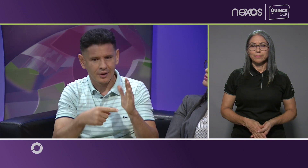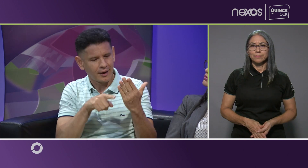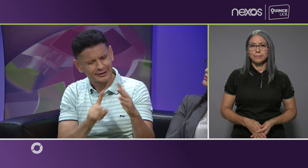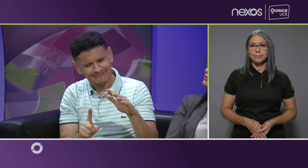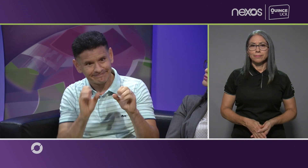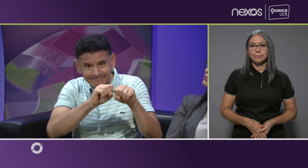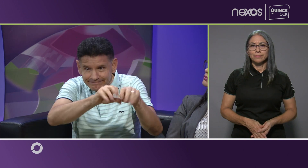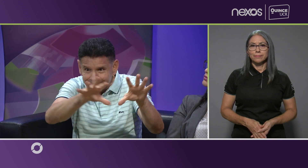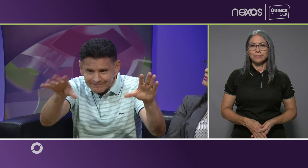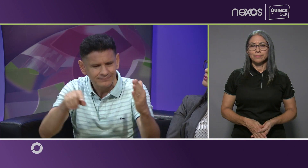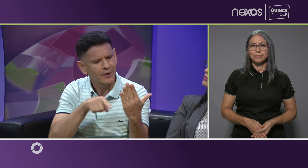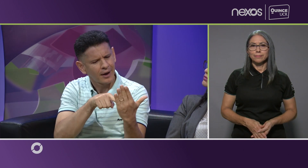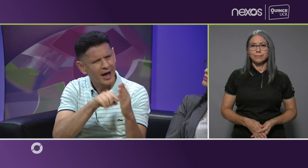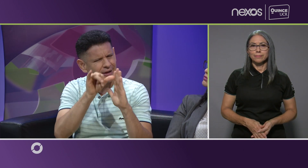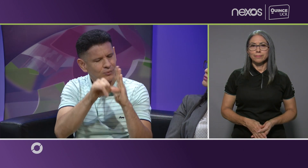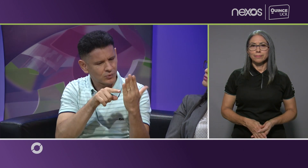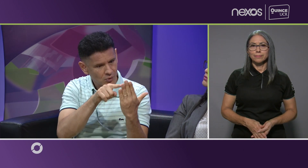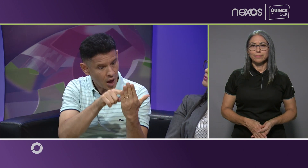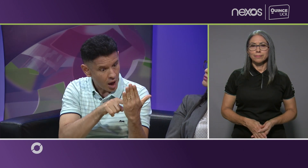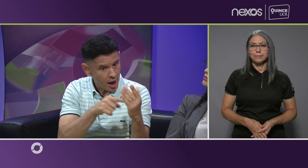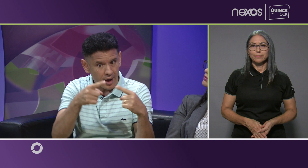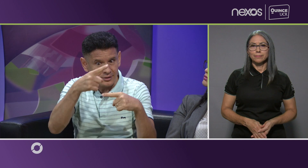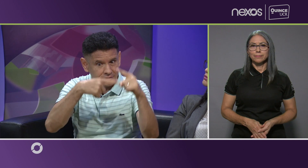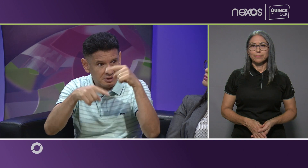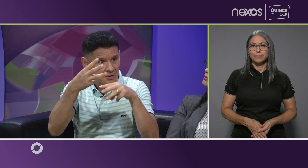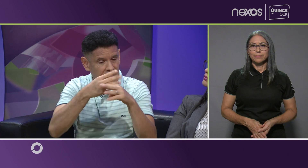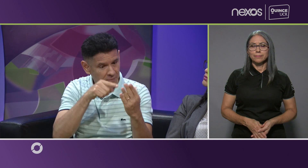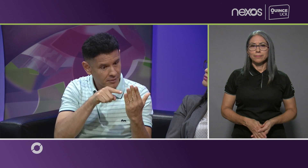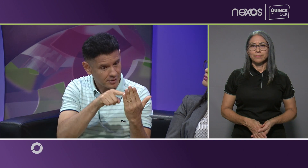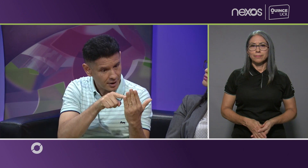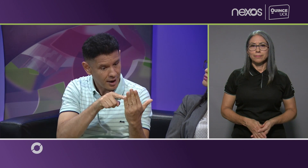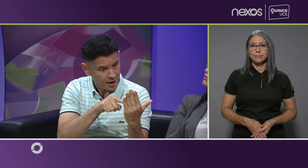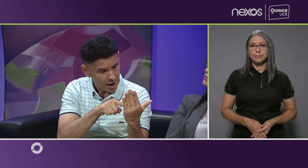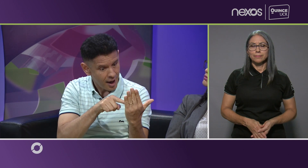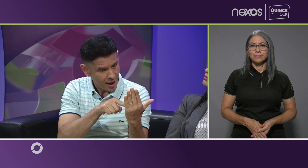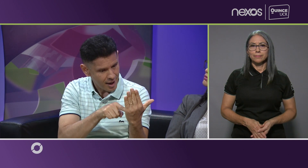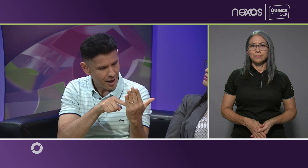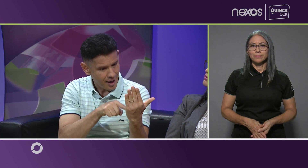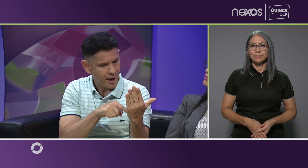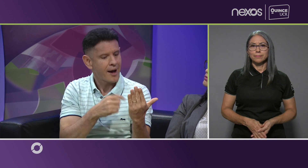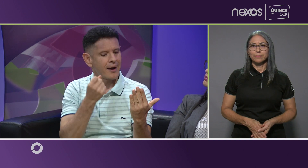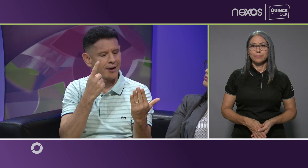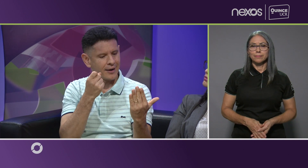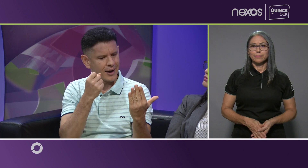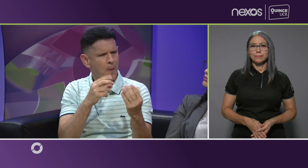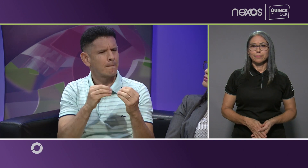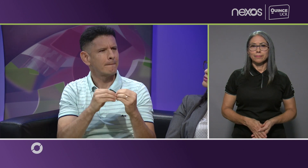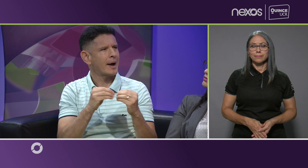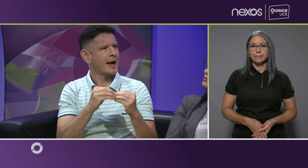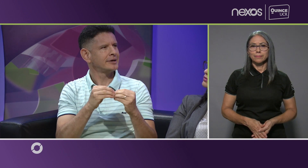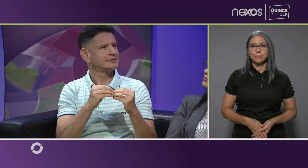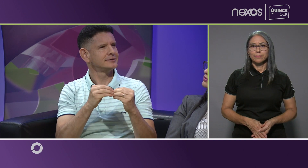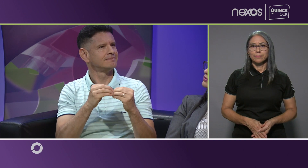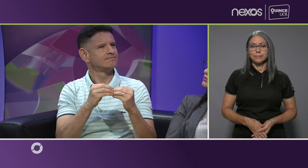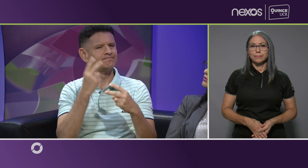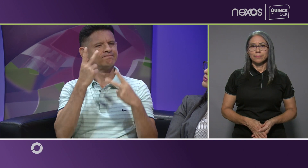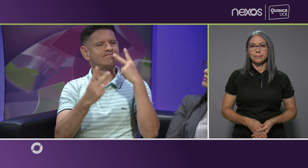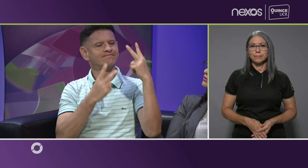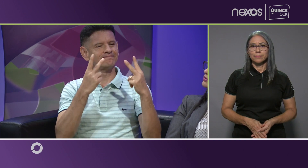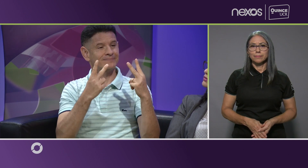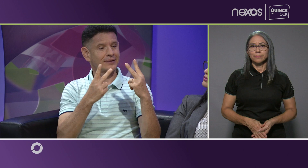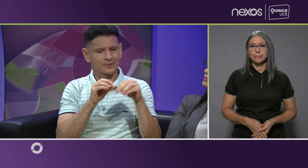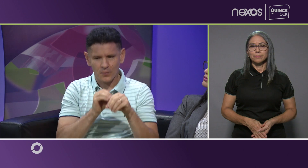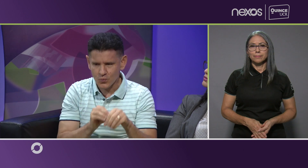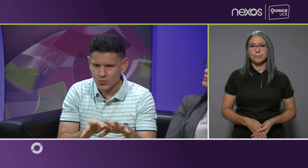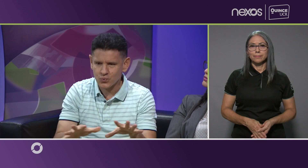oyentes que por A o por B tienen que trabajar con personas sordas se den cuenta, en YouTube puede observar estas diferentes señas y